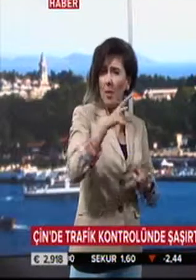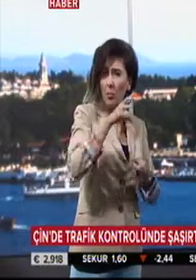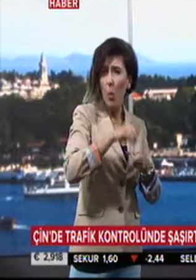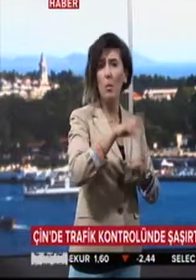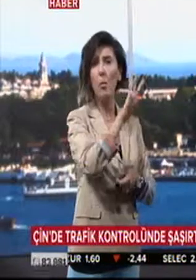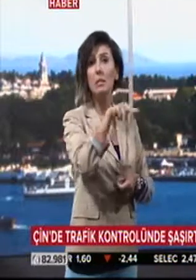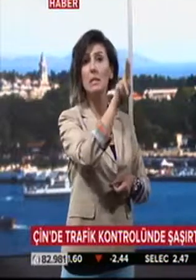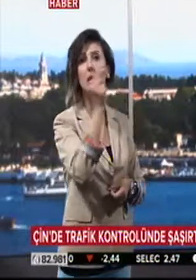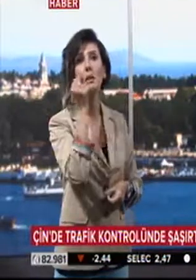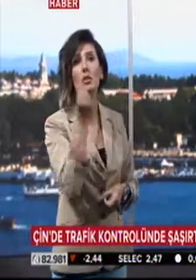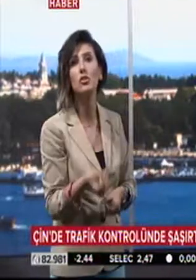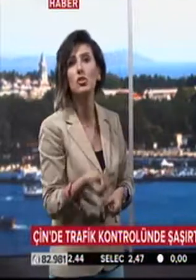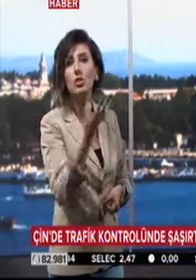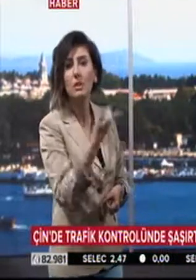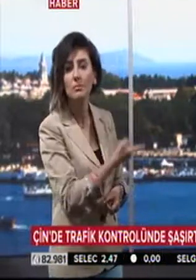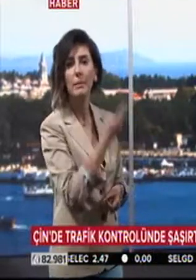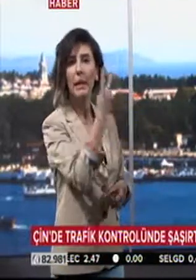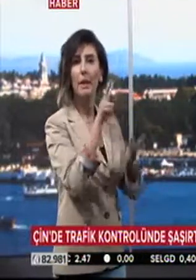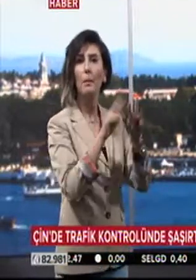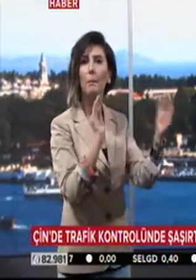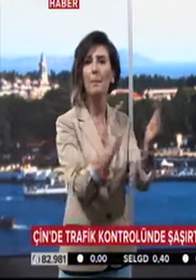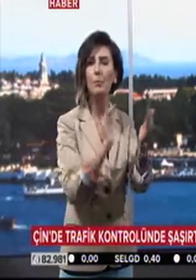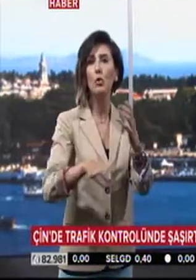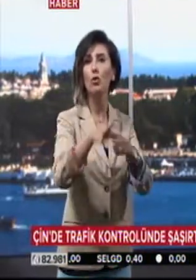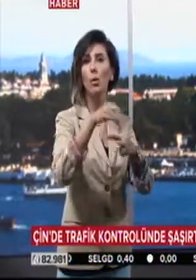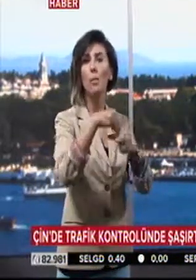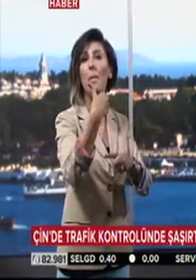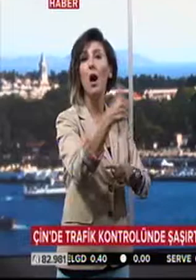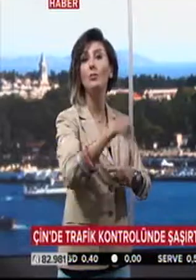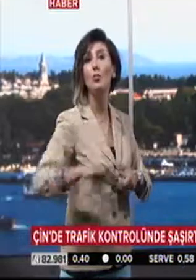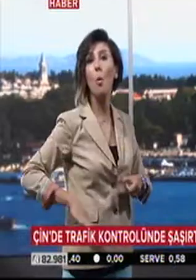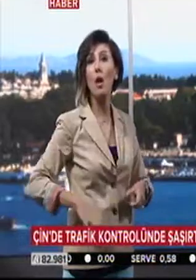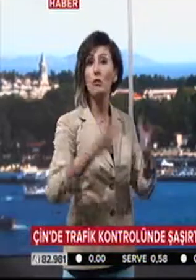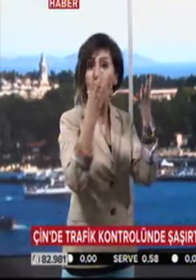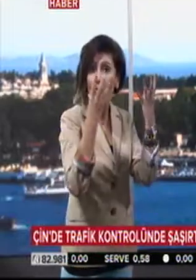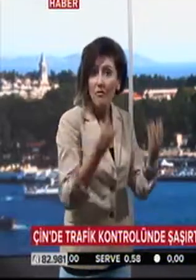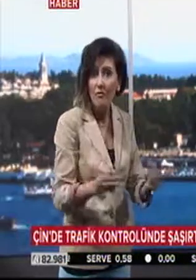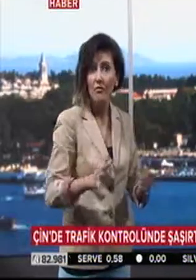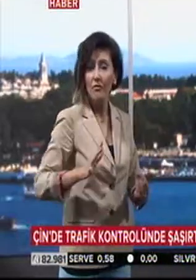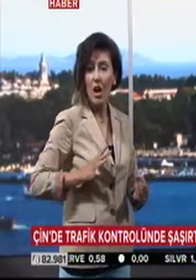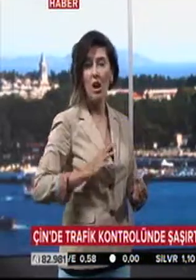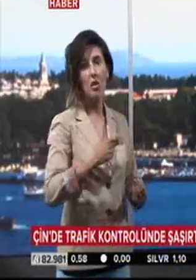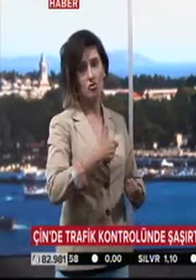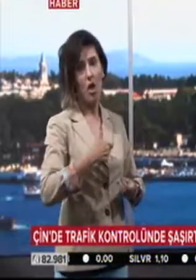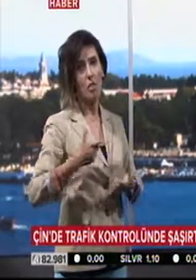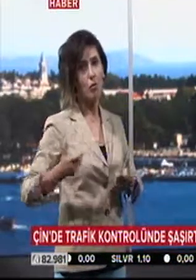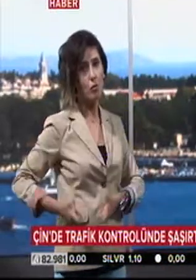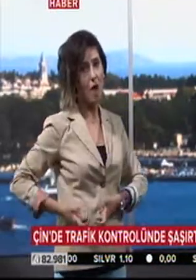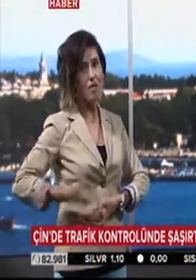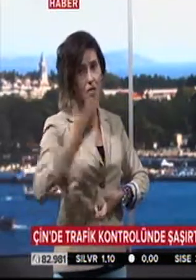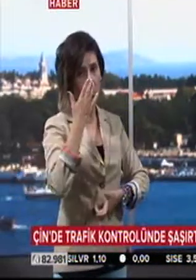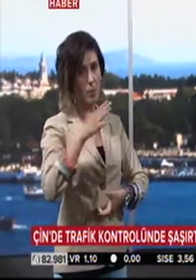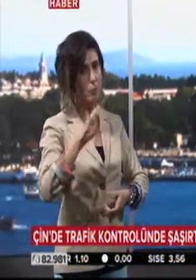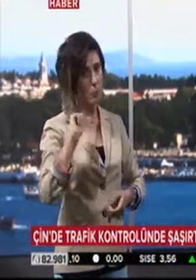dahil 37 kişi çıktı. 2 minibüste toplam 60 öğrencinin olması can güvenliğinin sağlanmasının